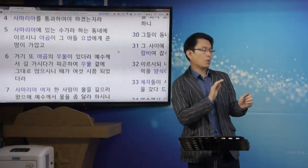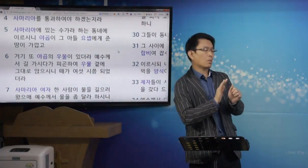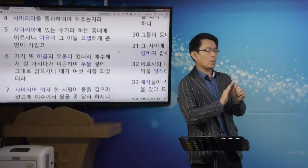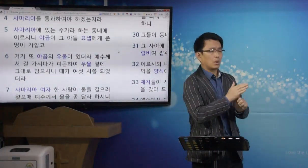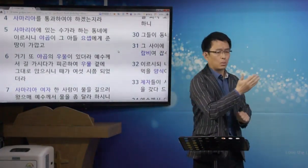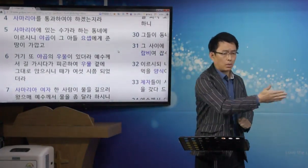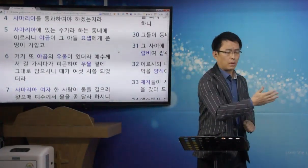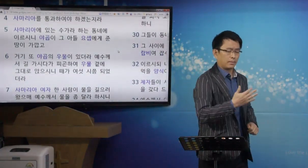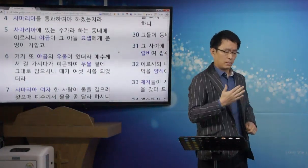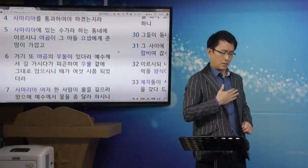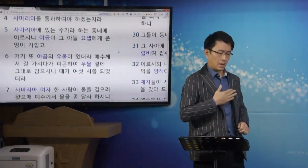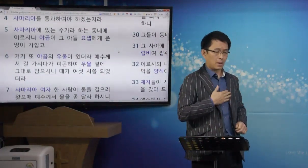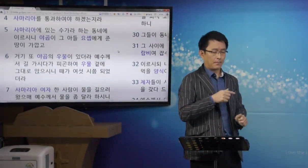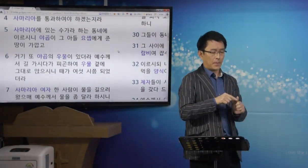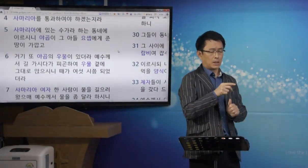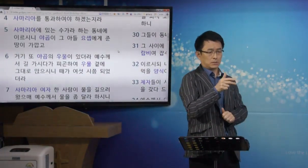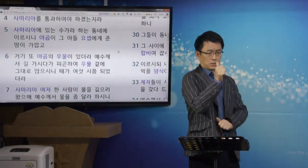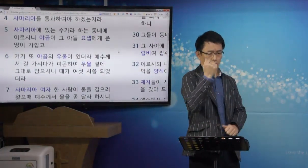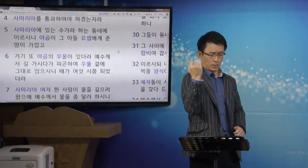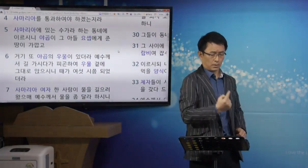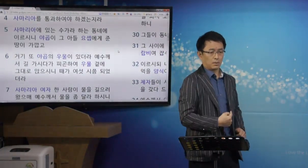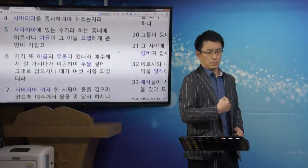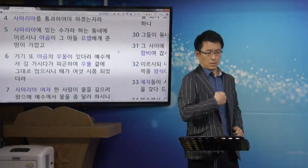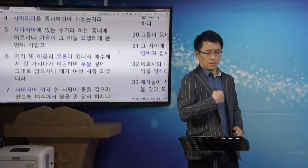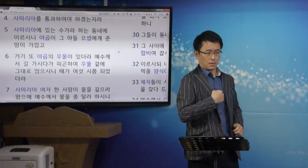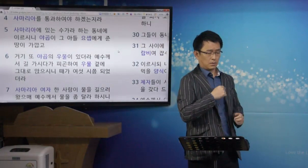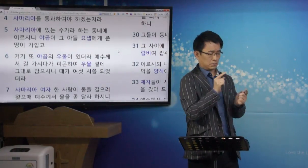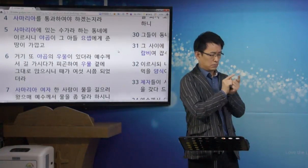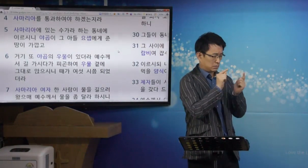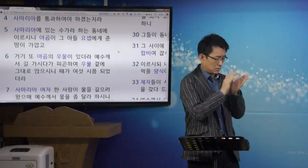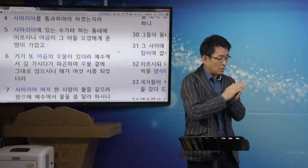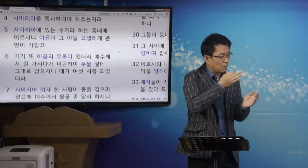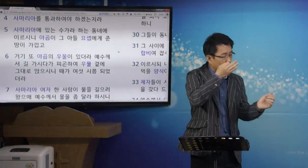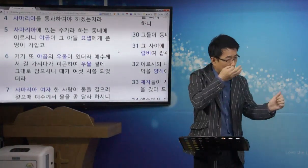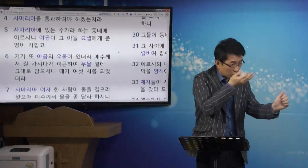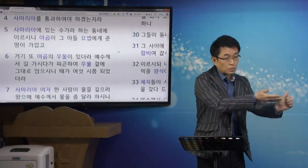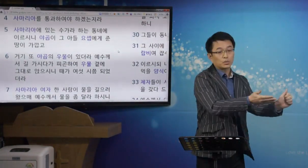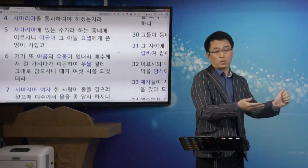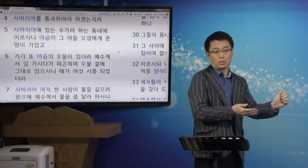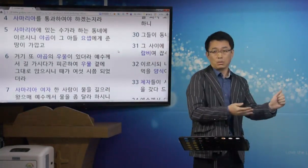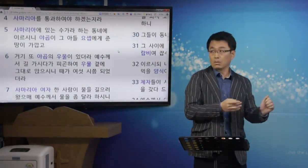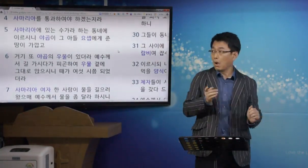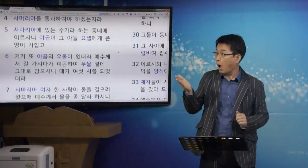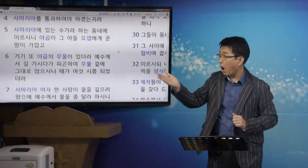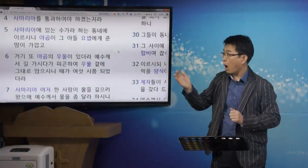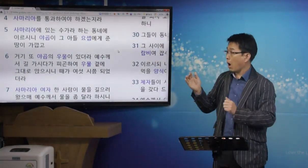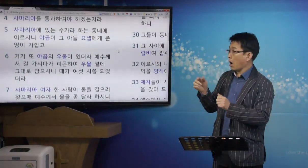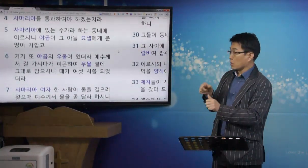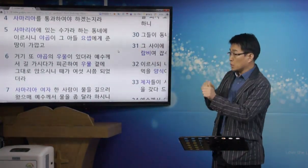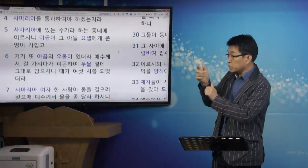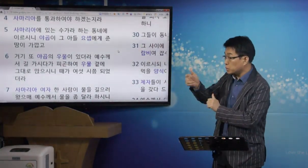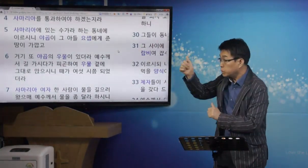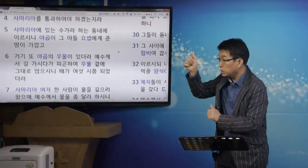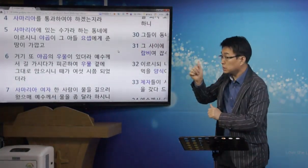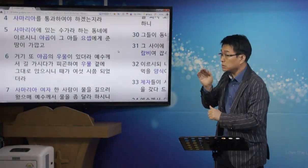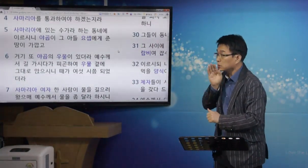아무것도 모르는 그 여인에게 나아가서 나를 믿으면, 나를 직접 보여주고 나를